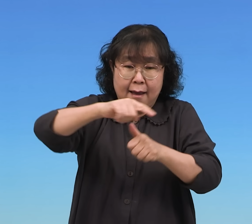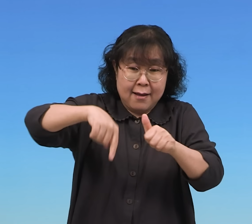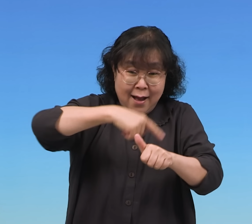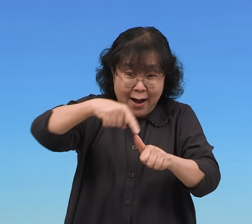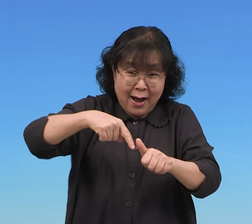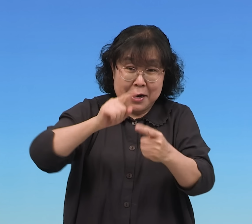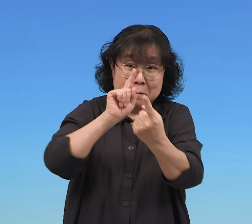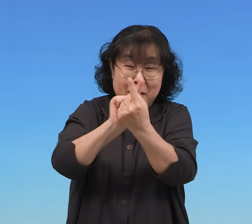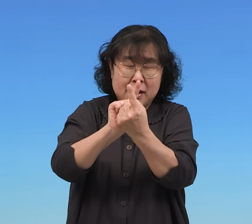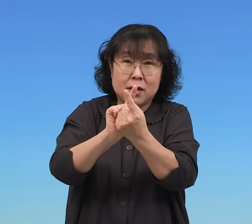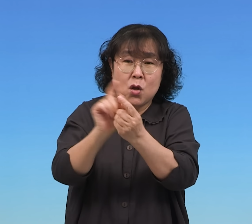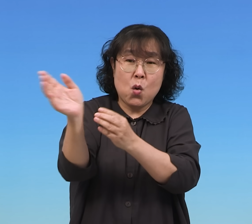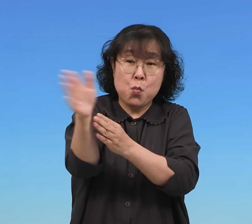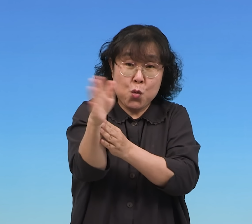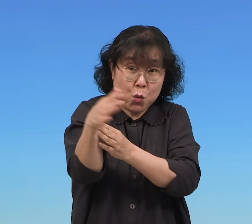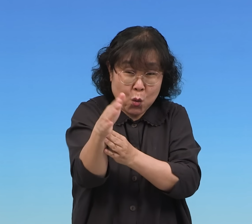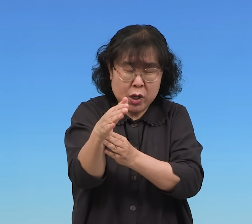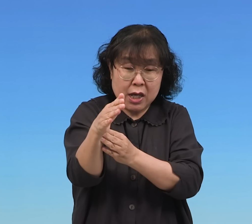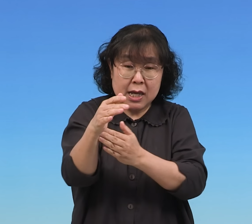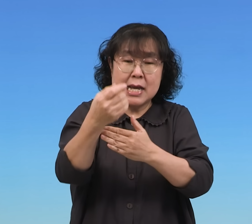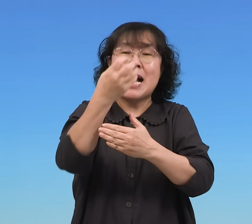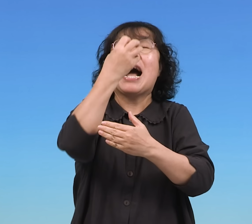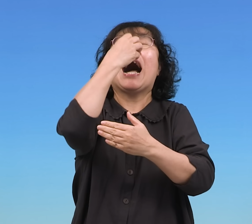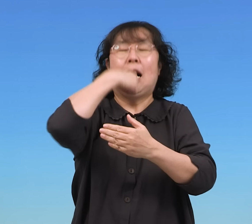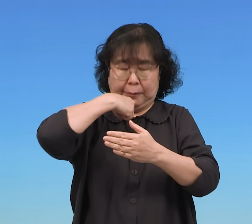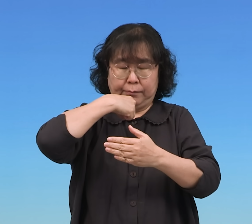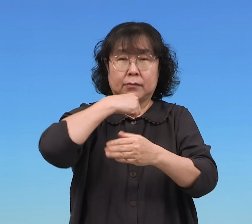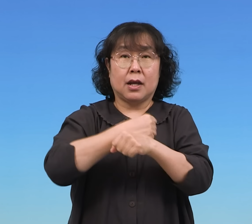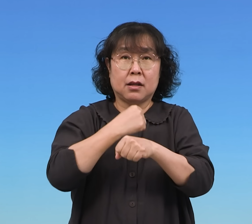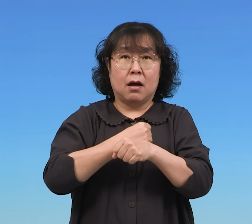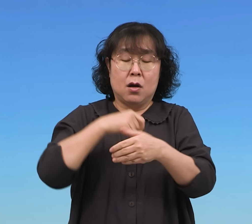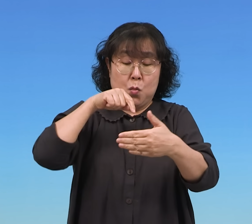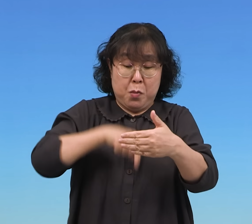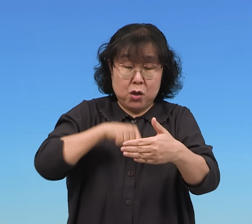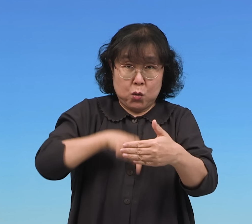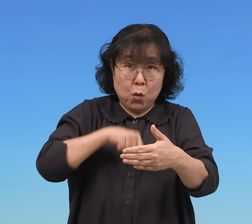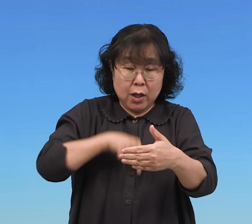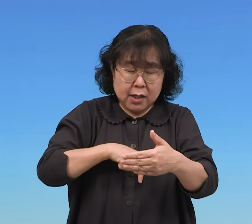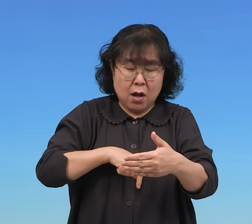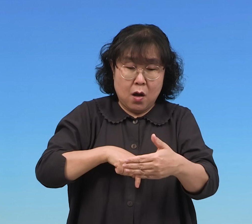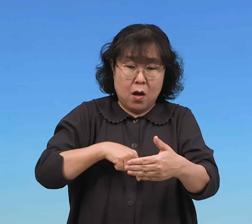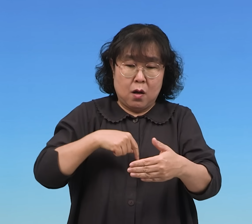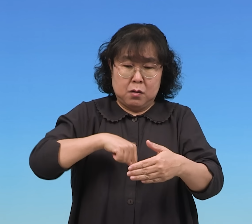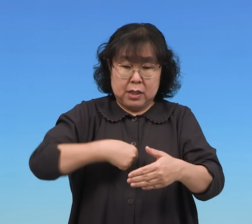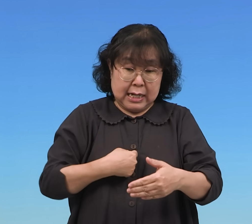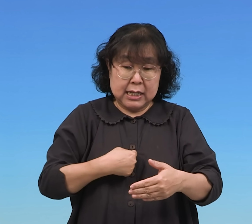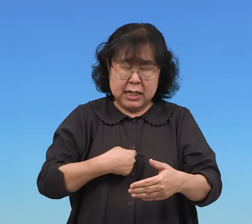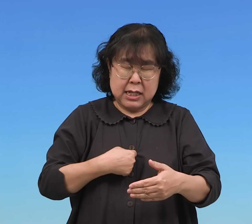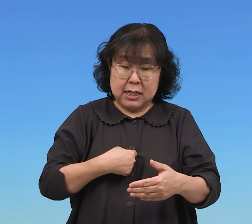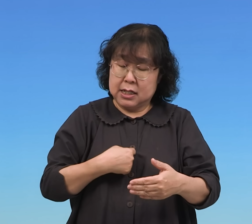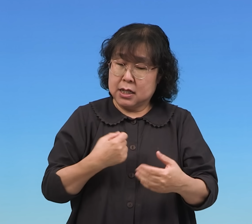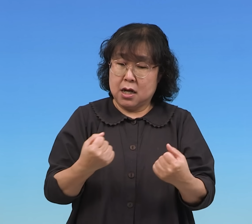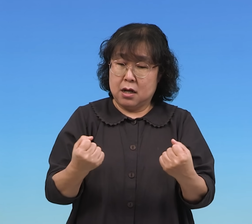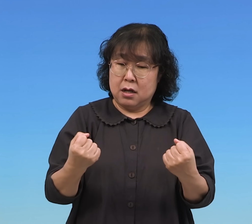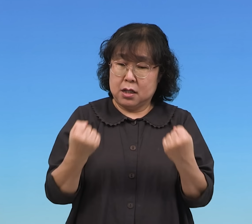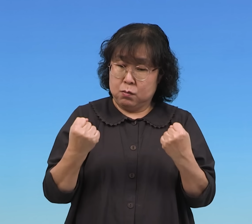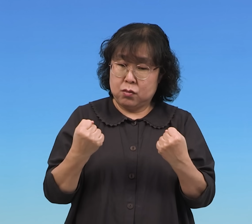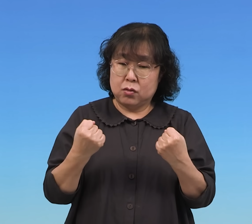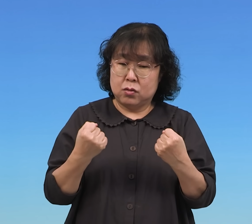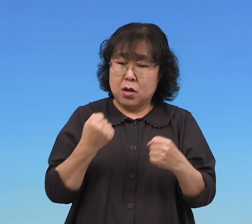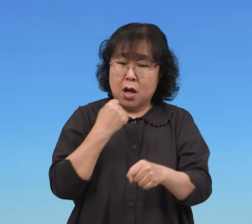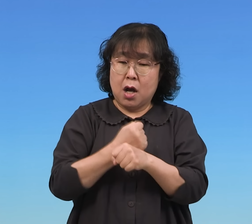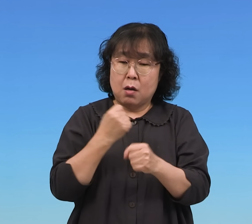거예요. 물고기 뱃속이라고 하는 자기 힘으로는 어떻게 할 수 없는 한계 상황에 직면하니까 그가